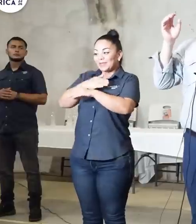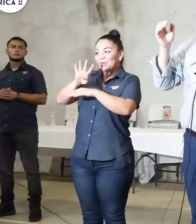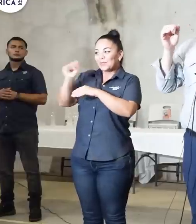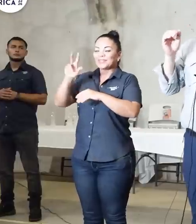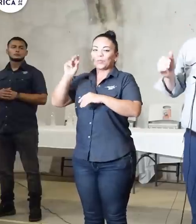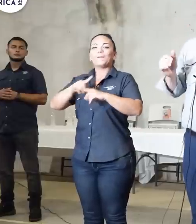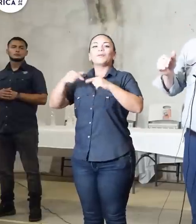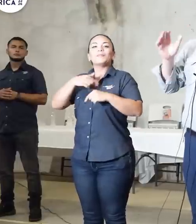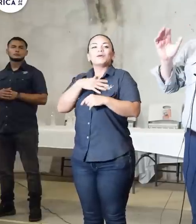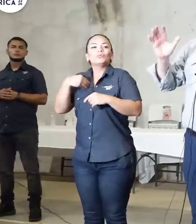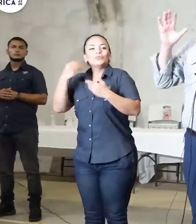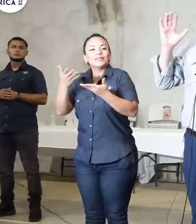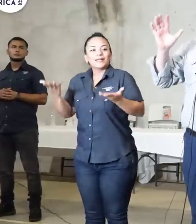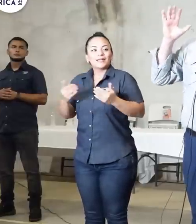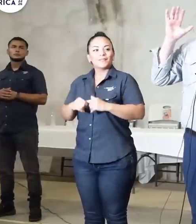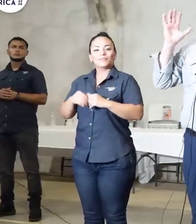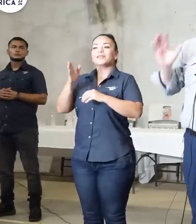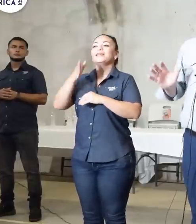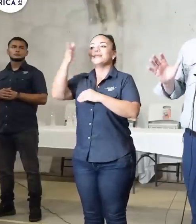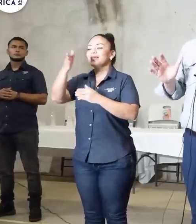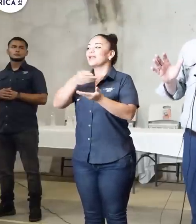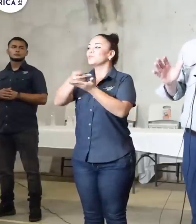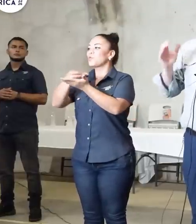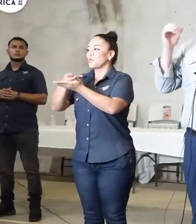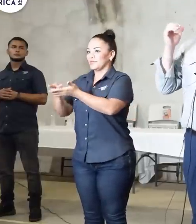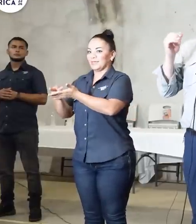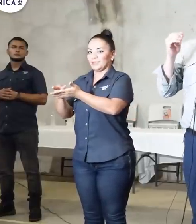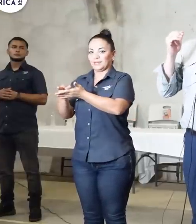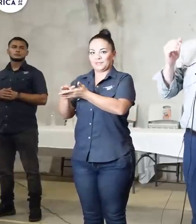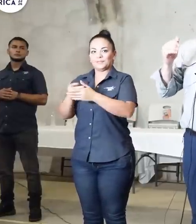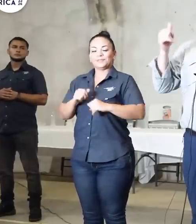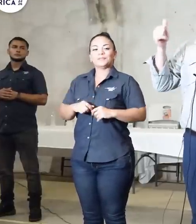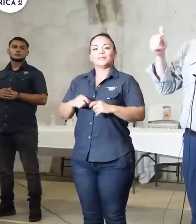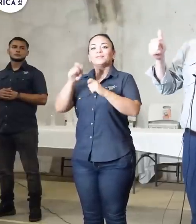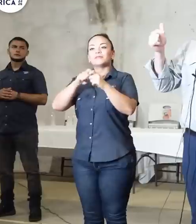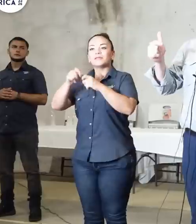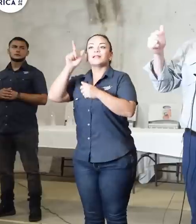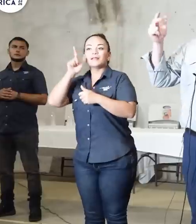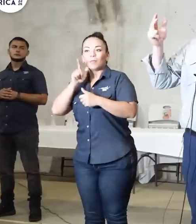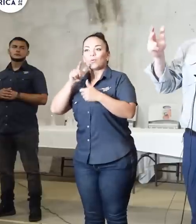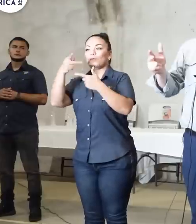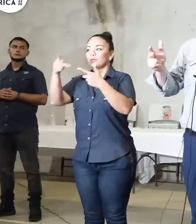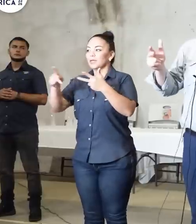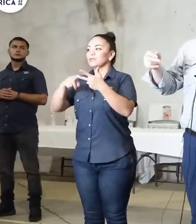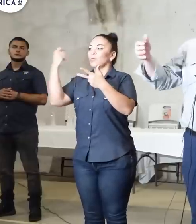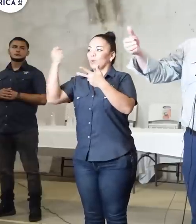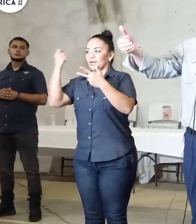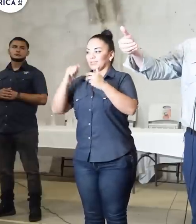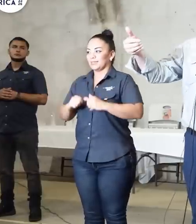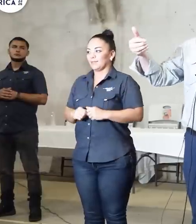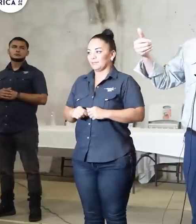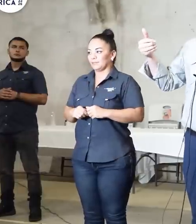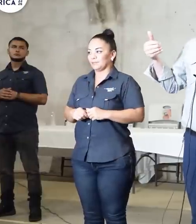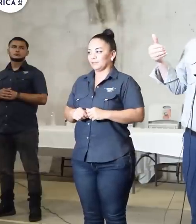lo que me gustaría es ir a las provincias, particularmente Limón, Punta Arenas, Guanacaste,